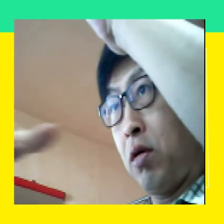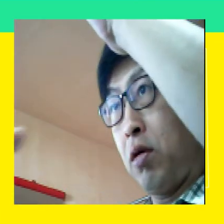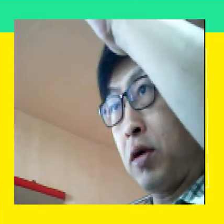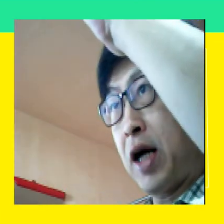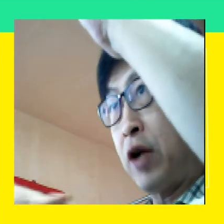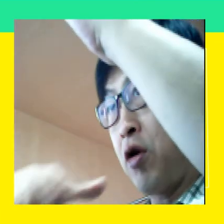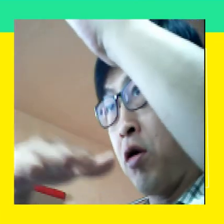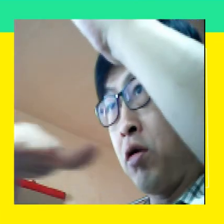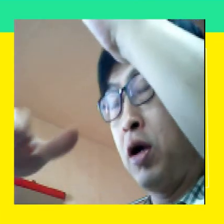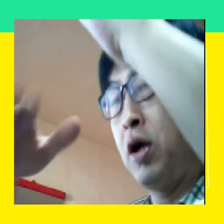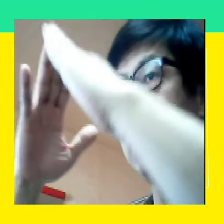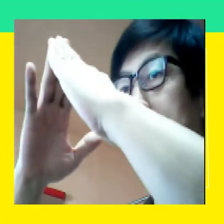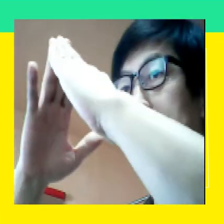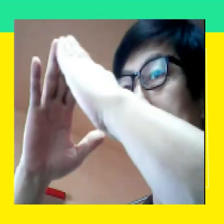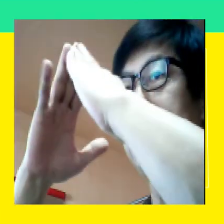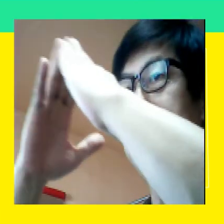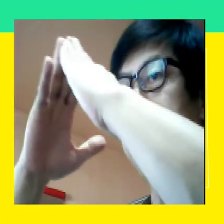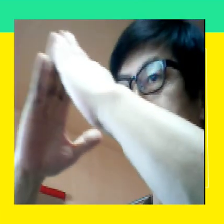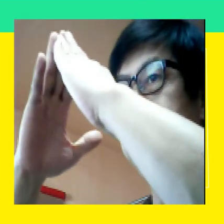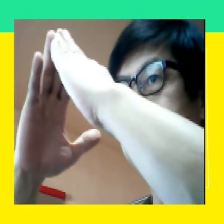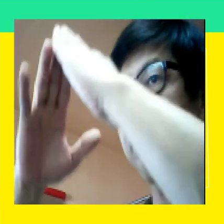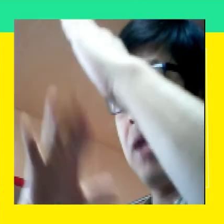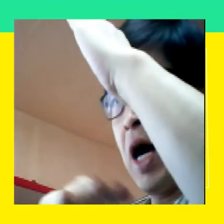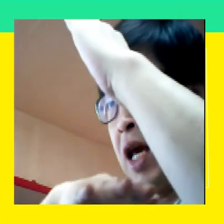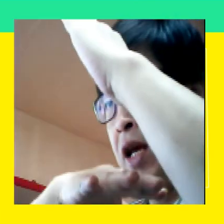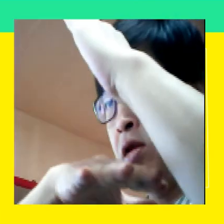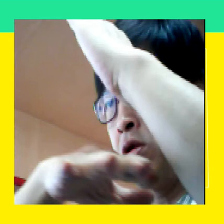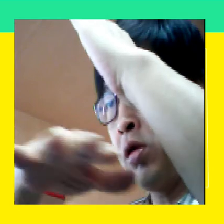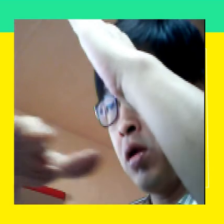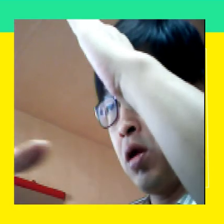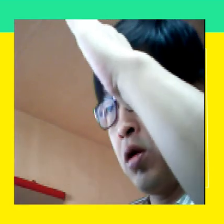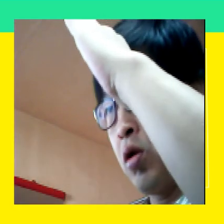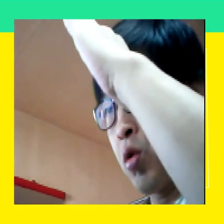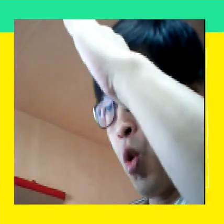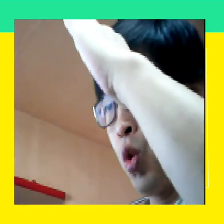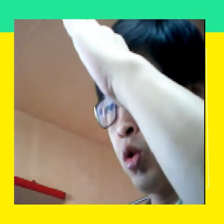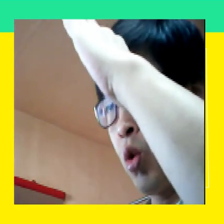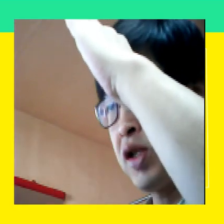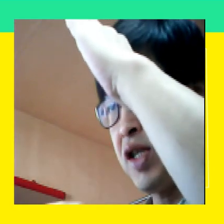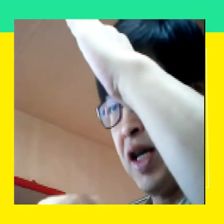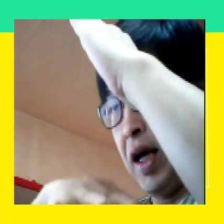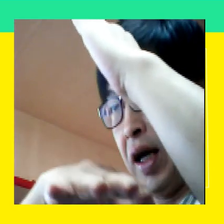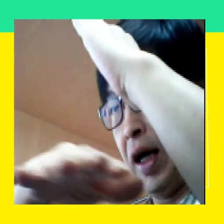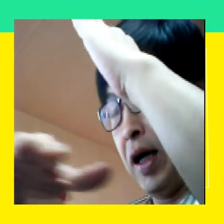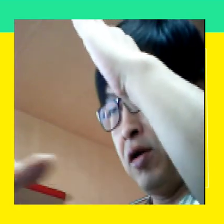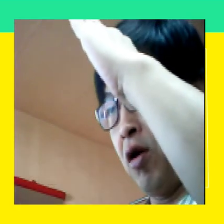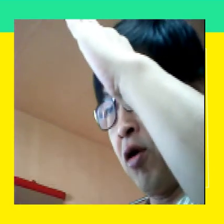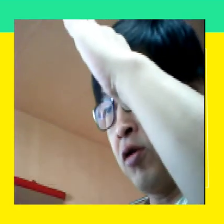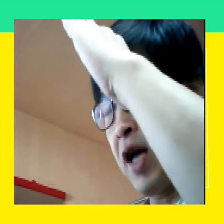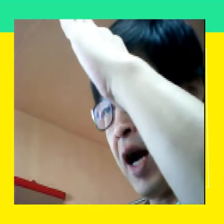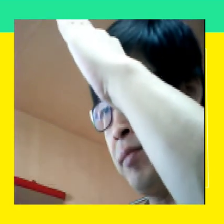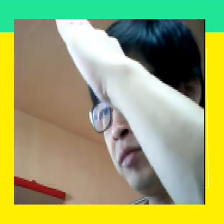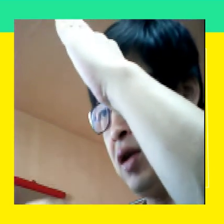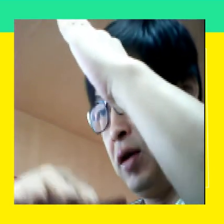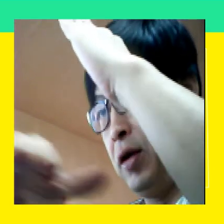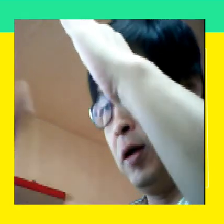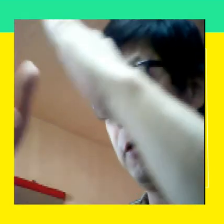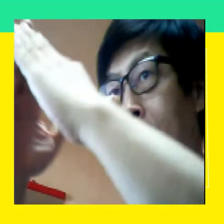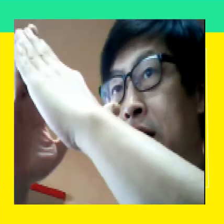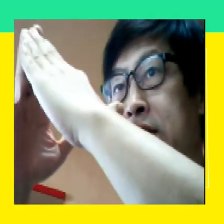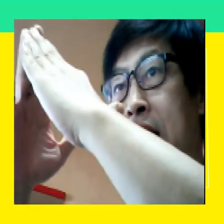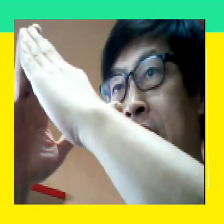가정 집 안에 있는 공동체 여러 사람들